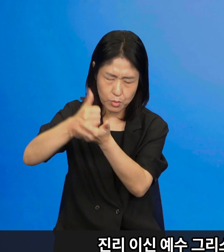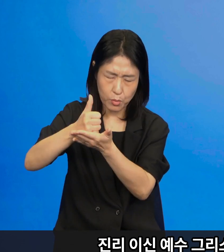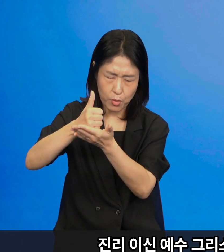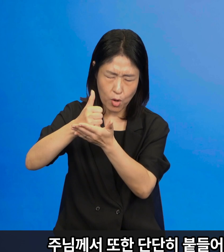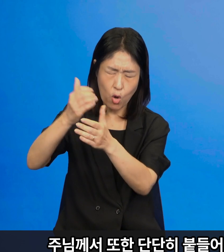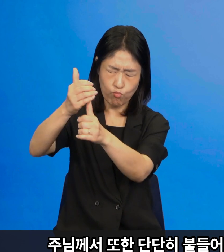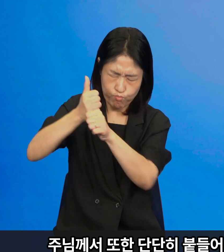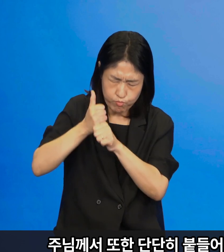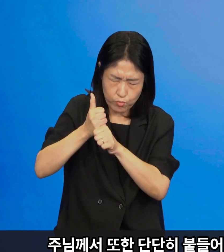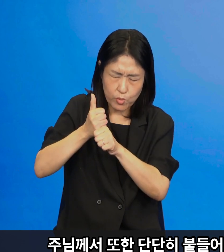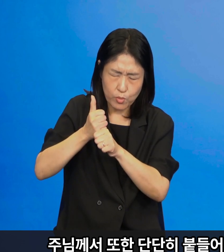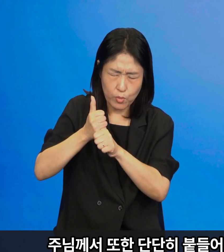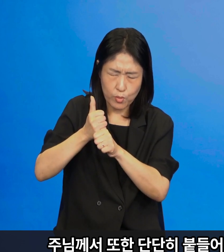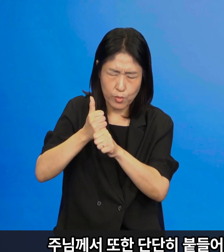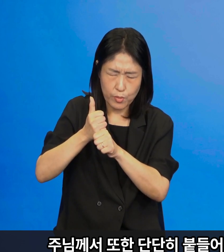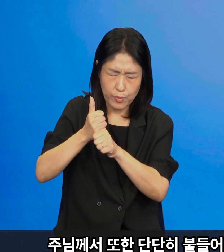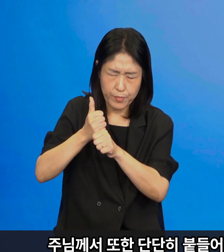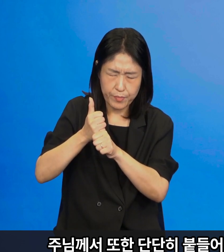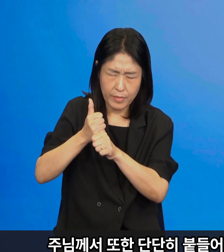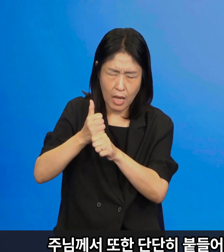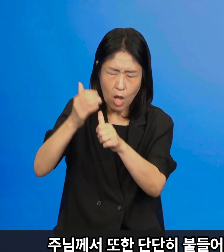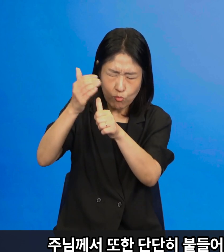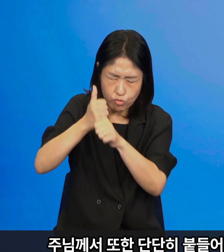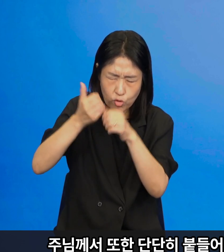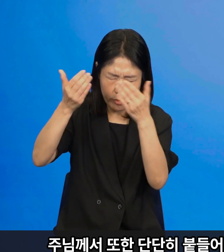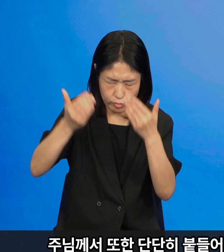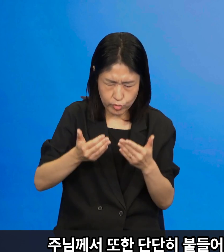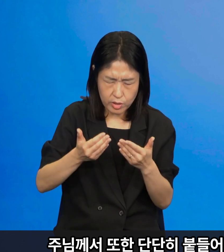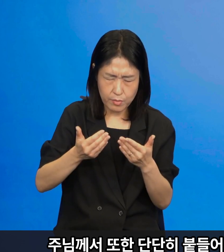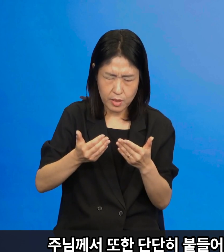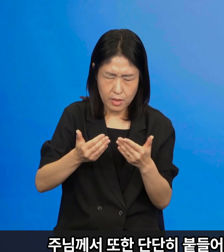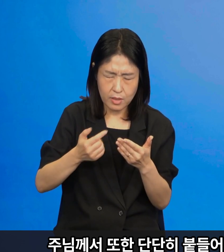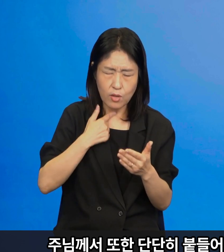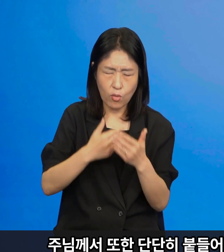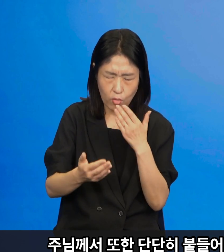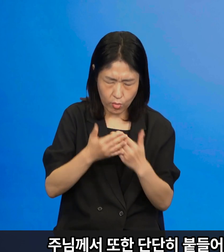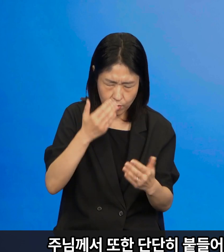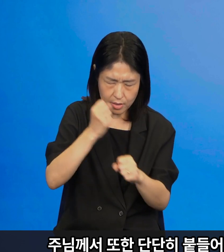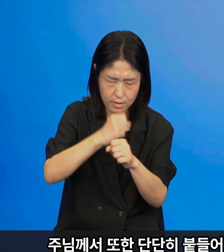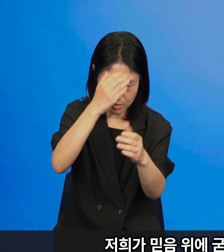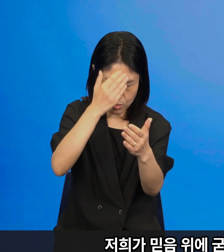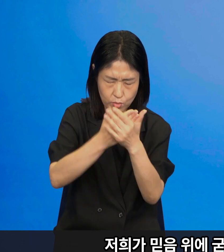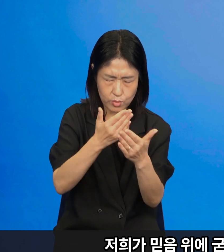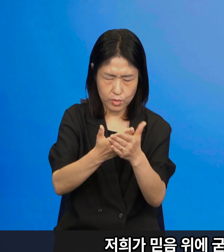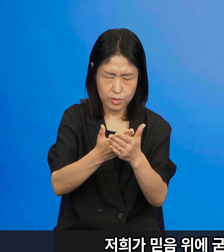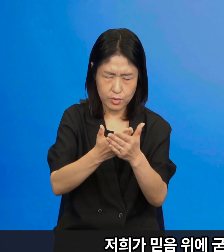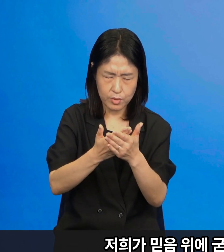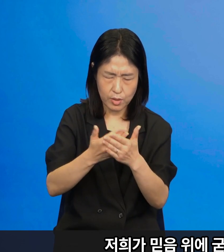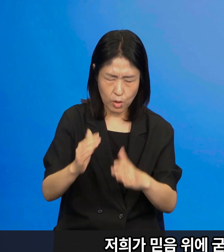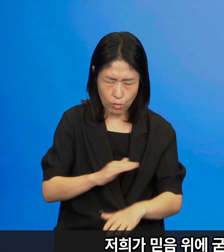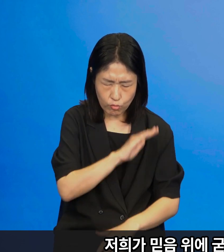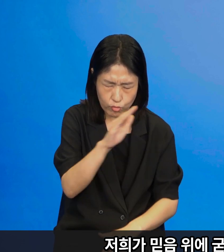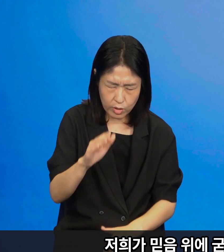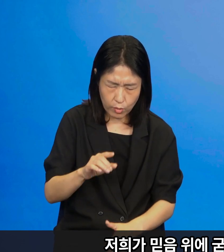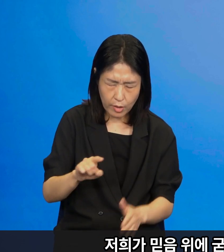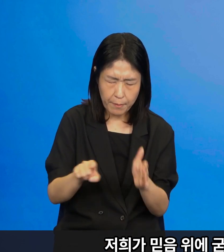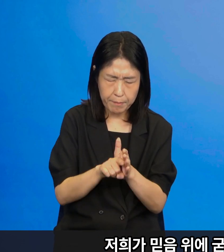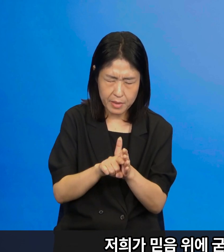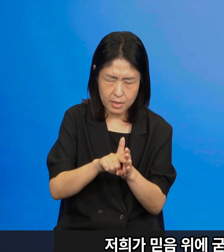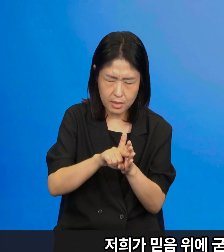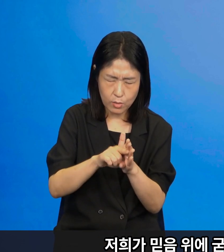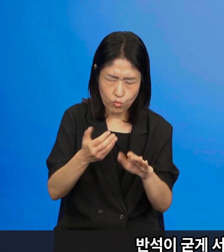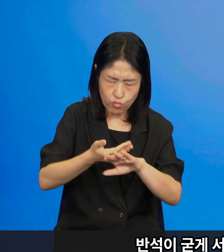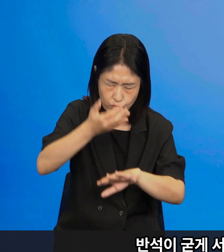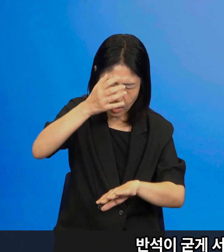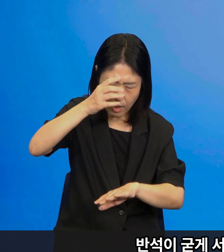붙들고 주님께서 또한 단단히 붙들어 주심을 경험하게 하여 주시옵소서. 저희가 믿음 위에 굳게 서게 하여